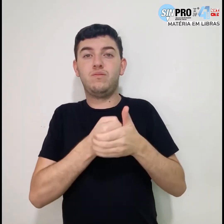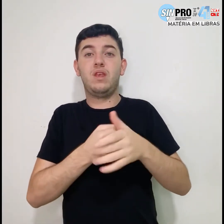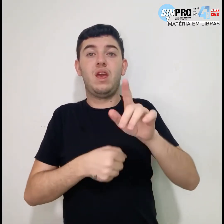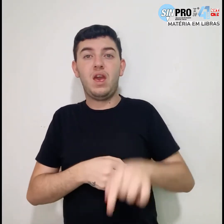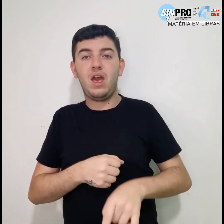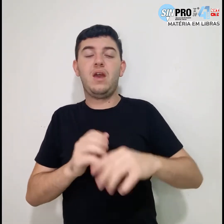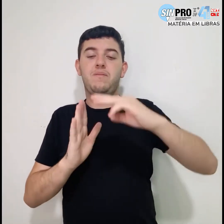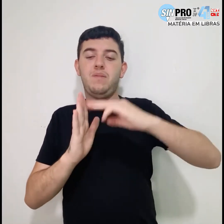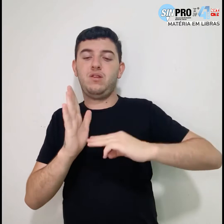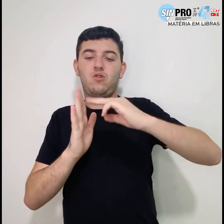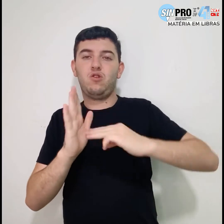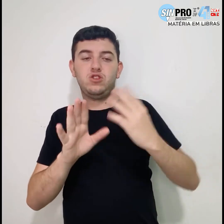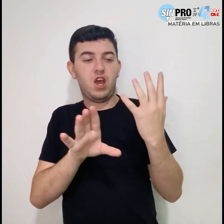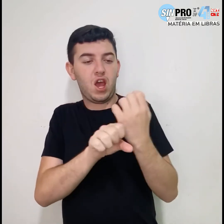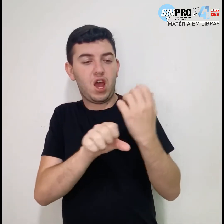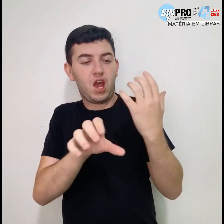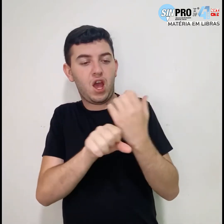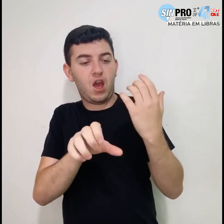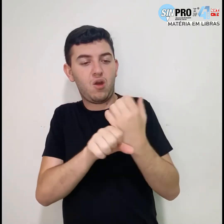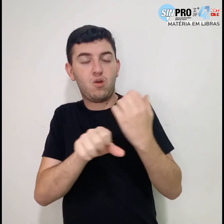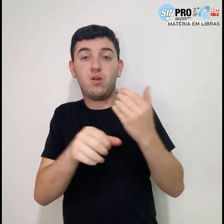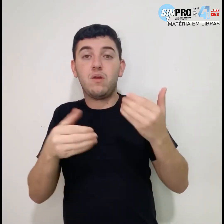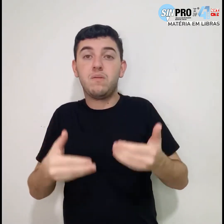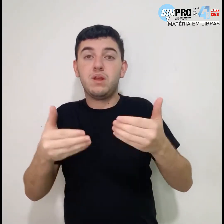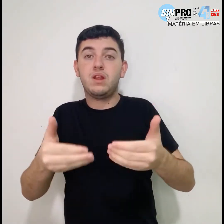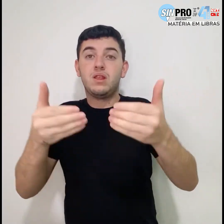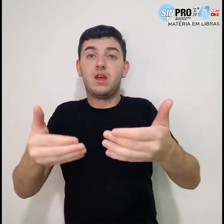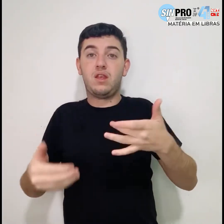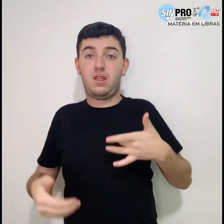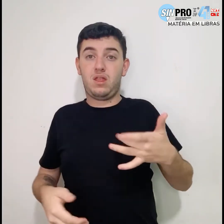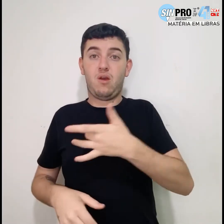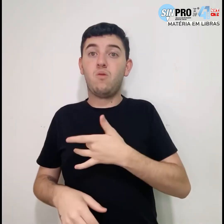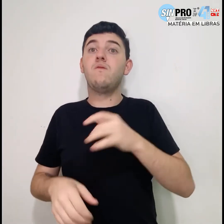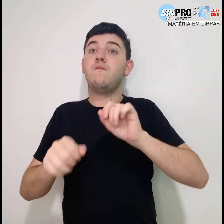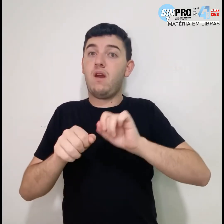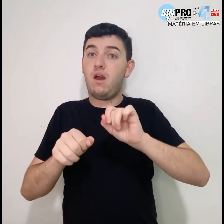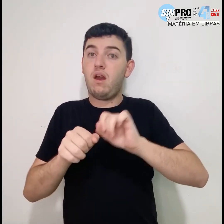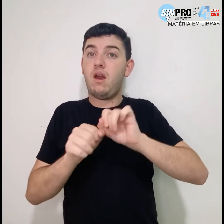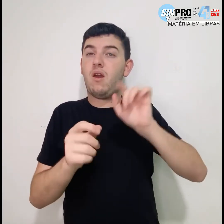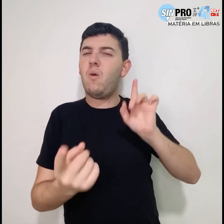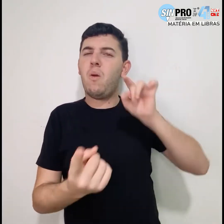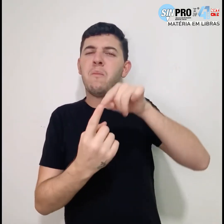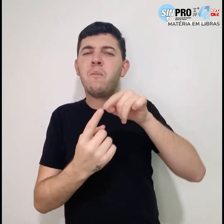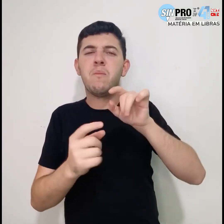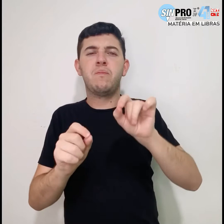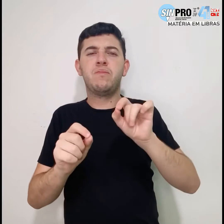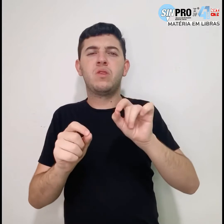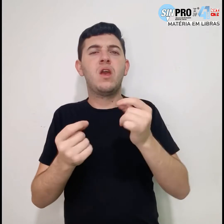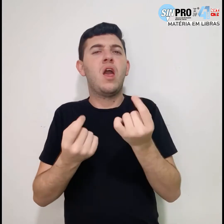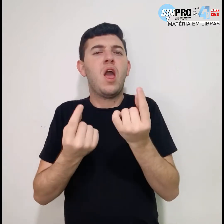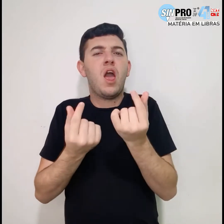contagem feita no Ministério da Saúde para esconder a falta de investimento no combate